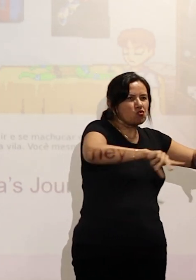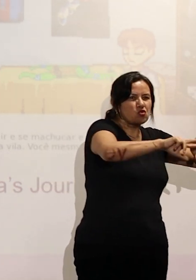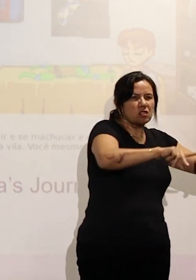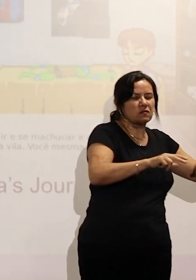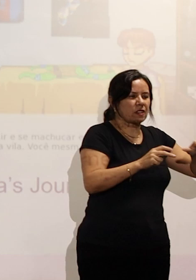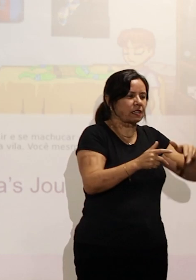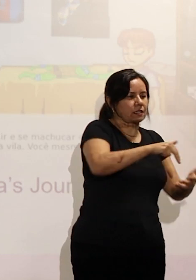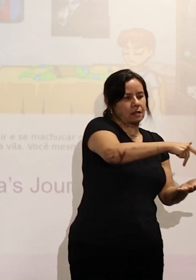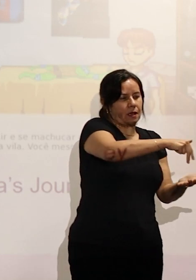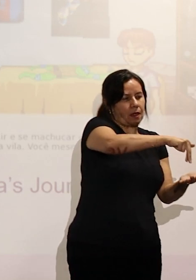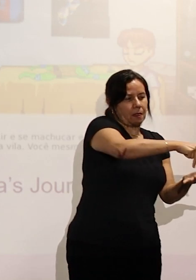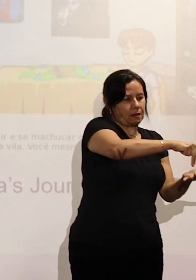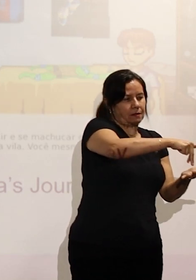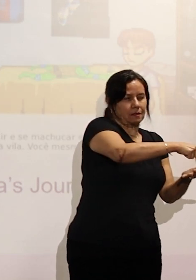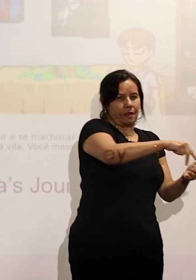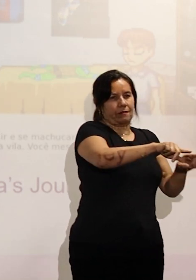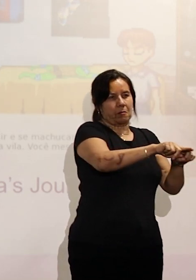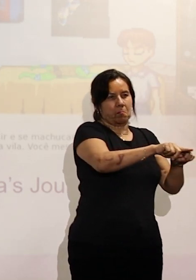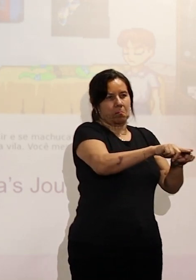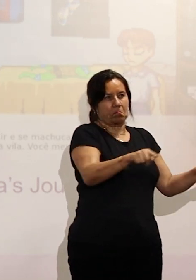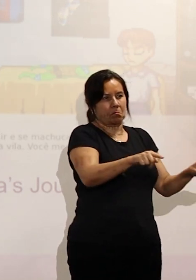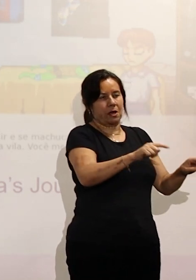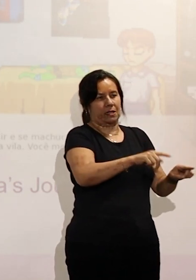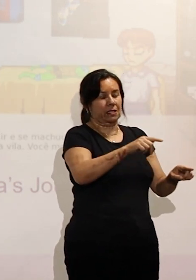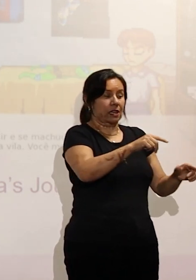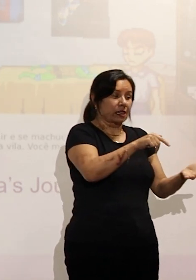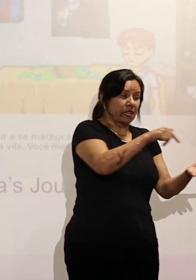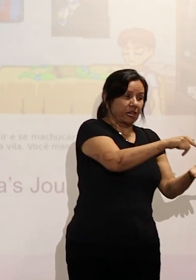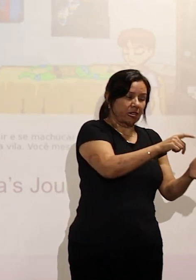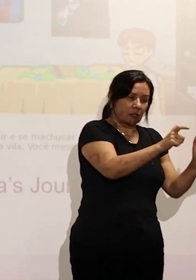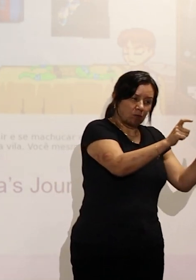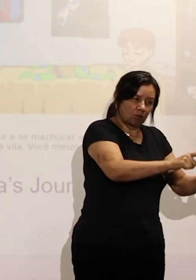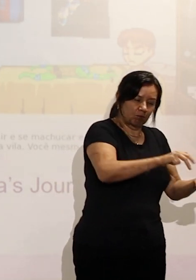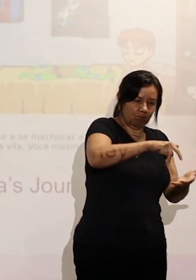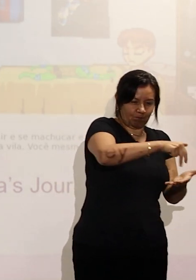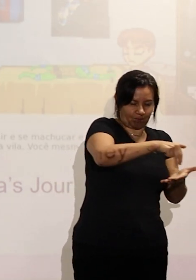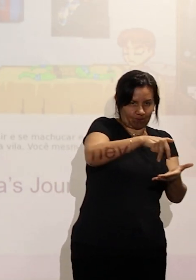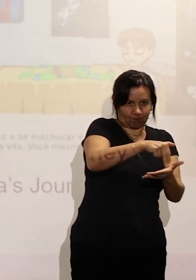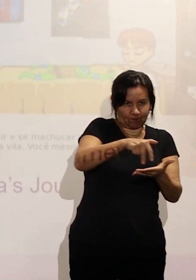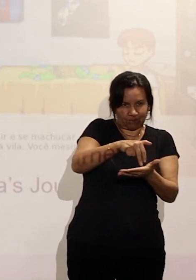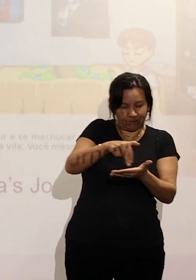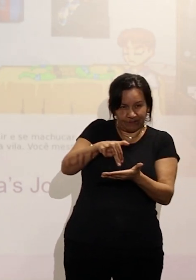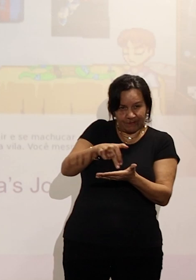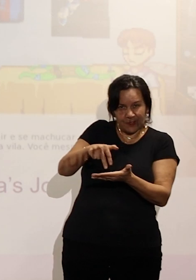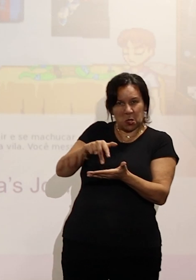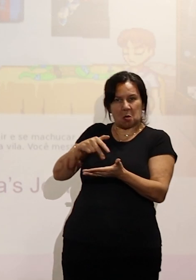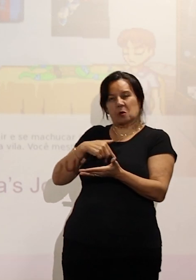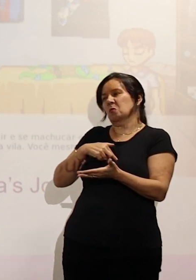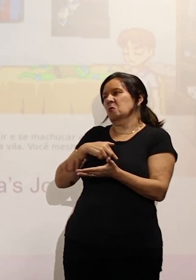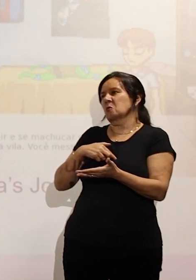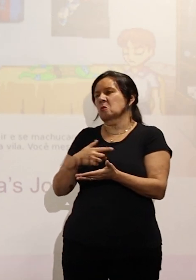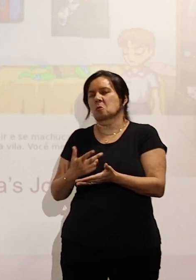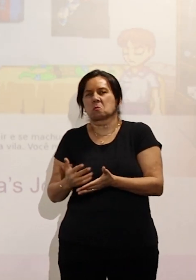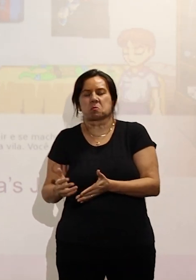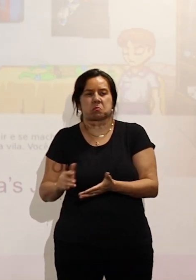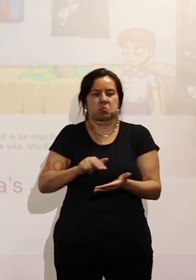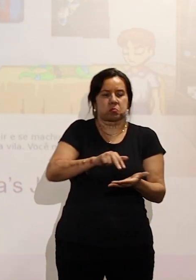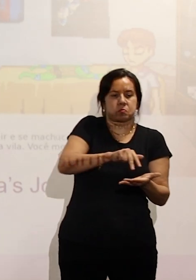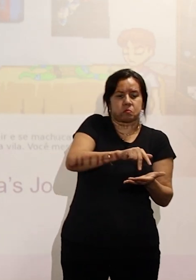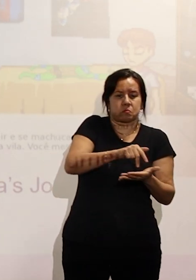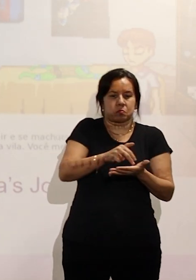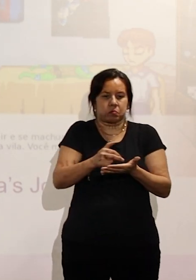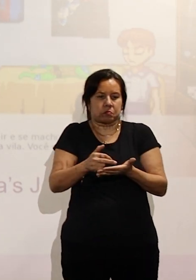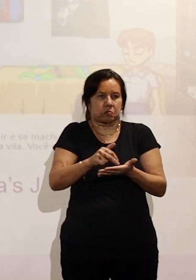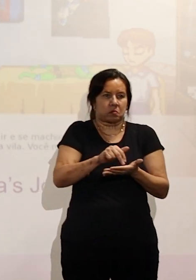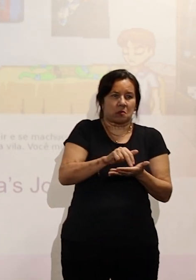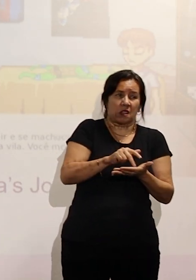animadinha, dançando assim, e quando ela não estava tão legal, ela já estava meio assim, meio que arrastando para um lado e para o outro. Ela falava